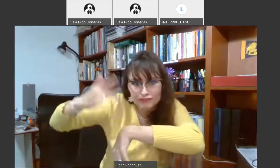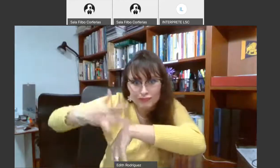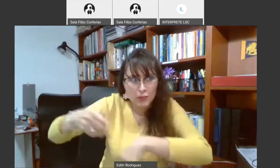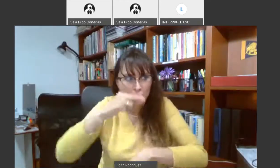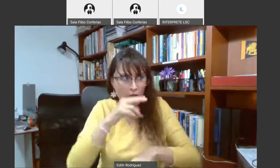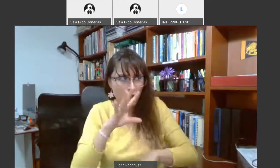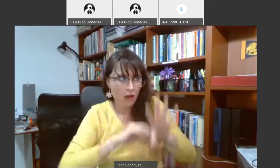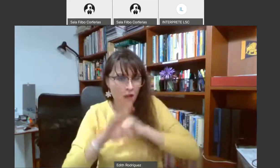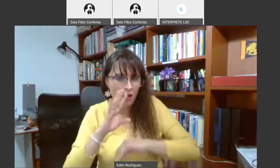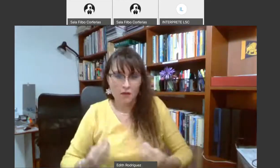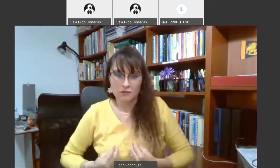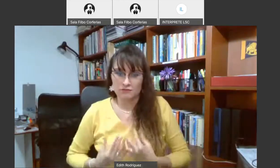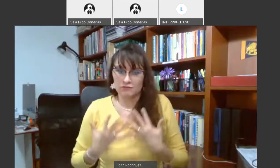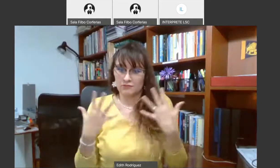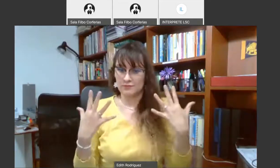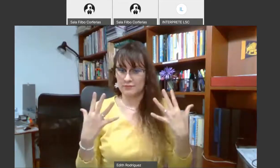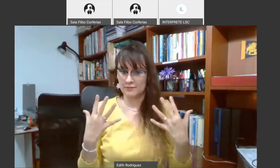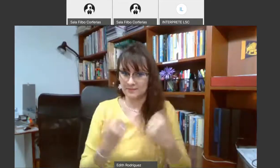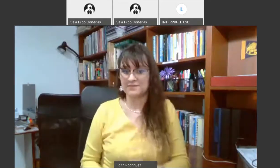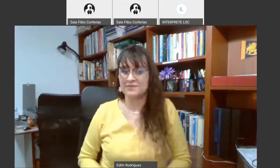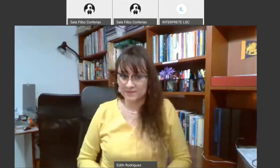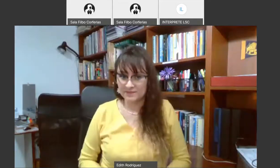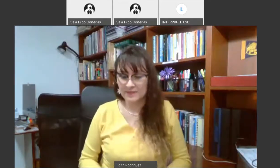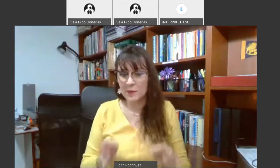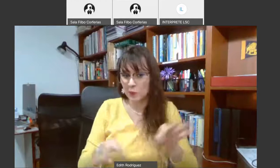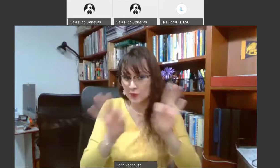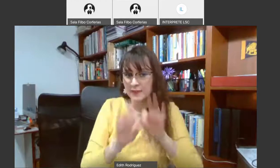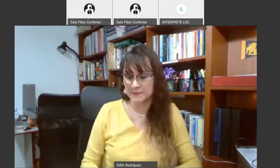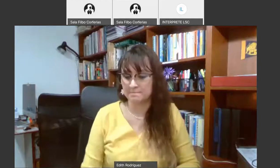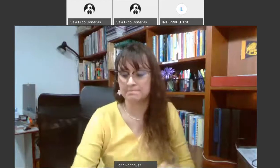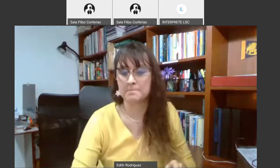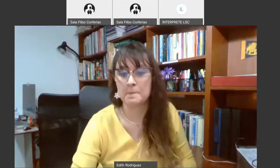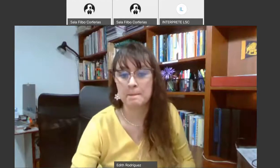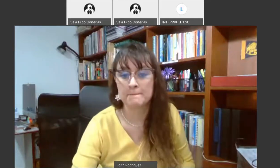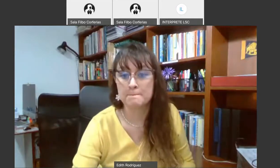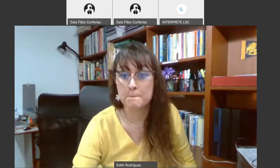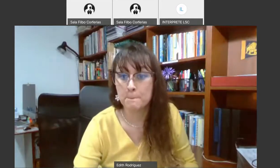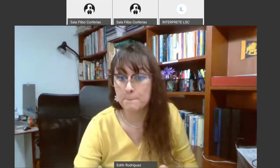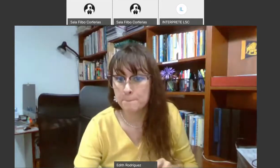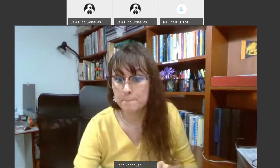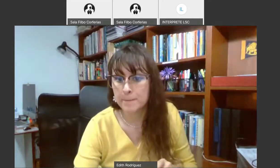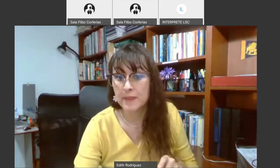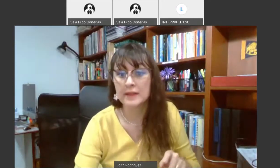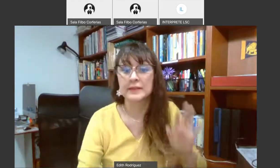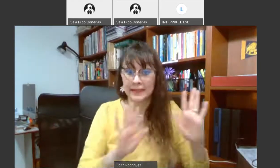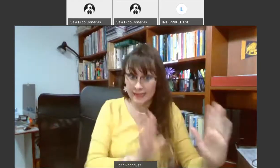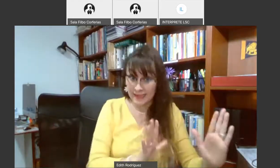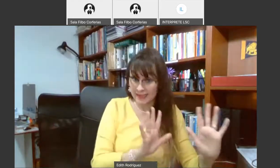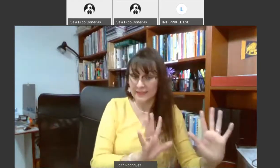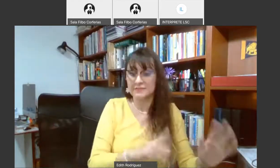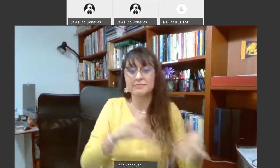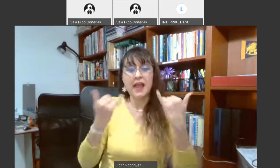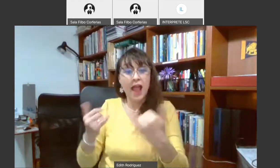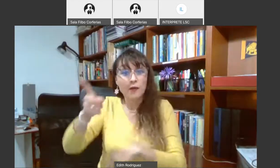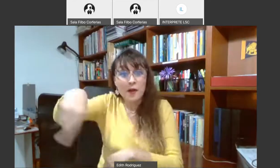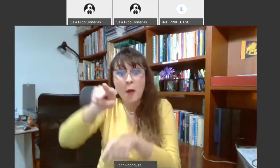No hacerlo de forma oral, sino hacerlo con juegos o con cosas que puedan divertir a estos niños. Esto es muy, muy importante.